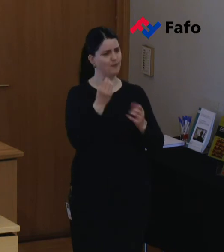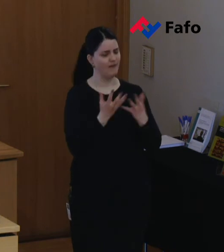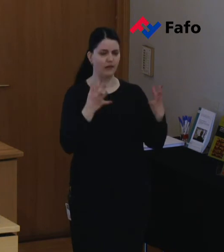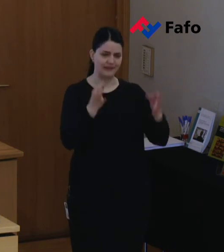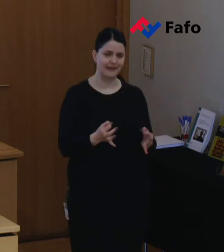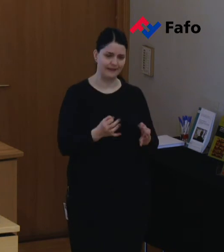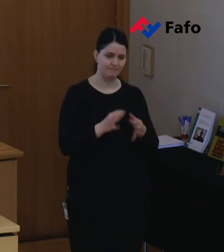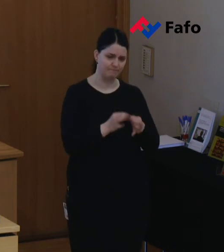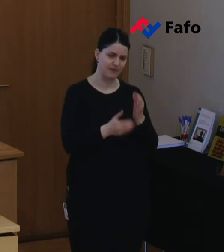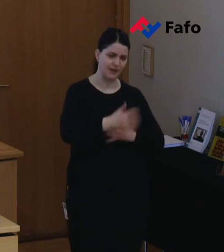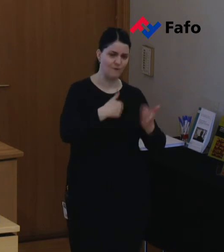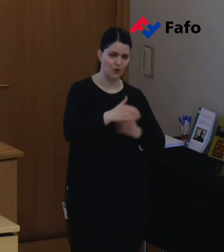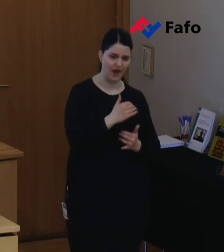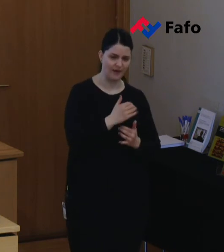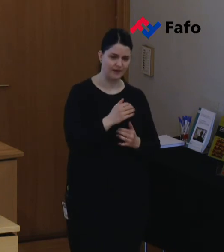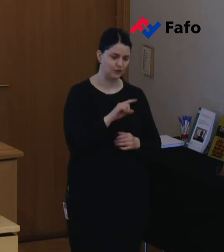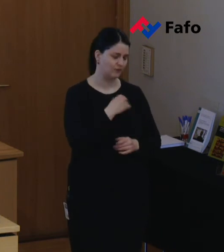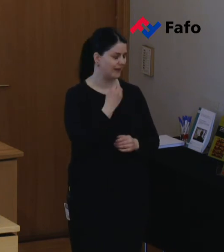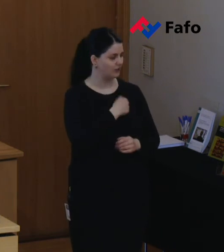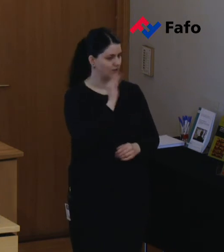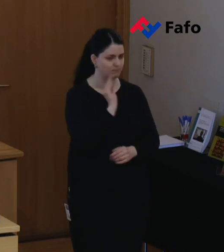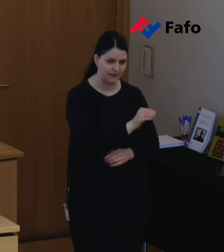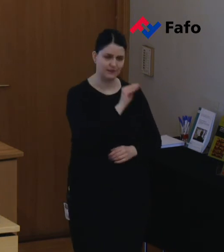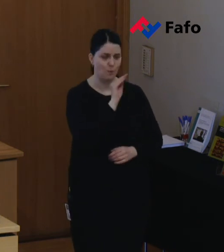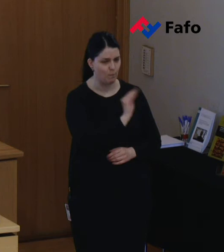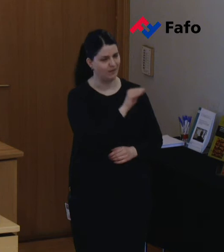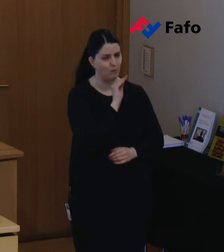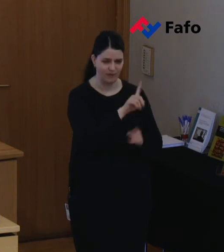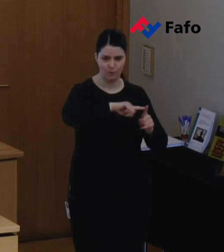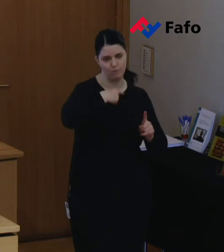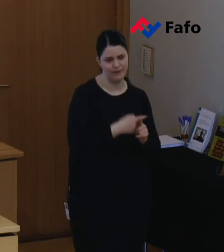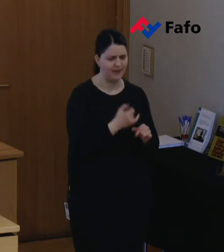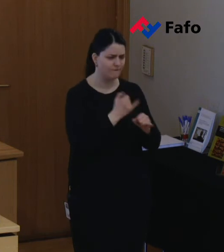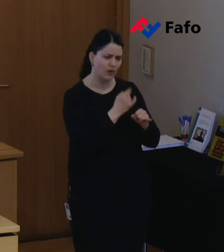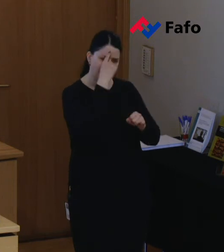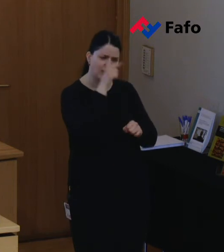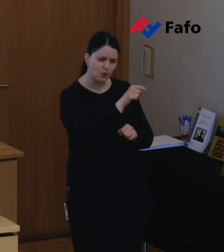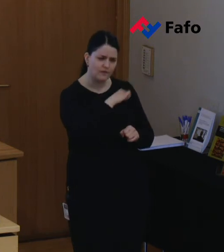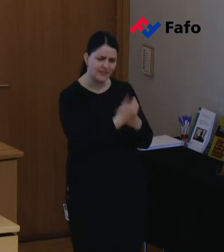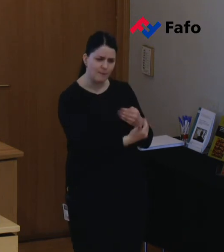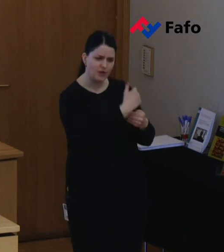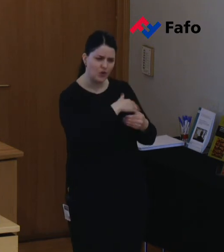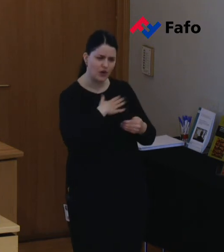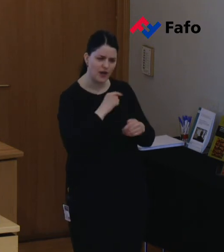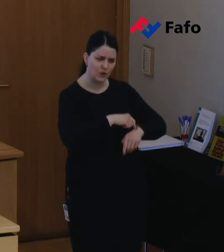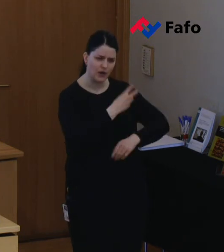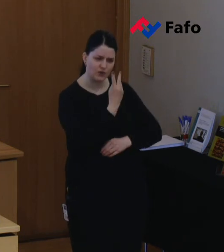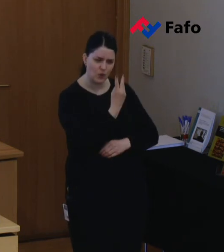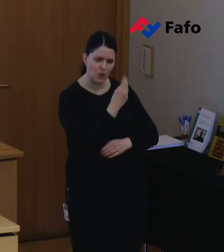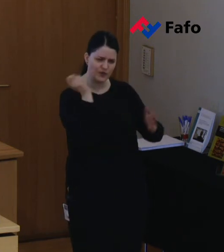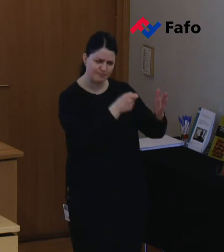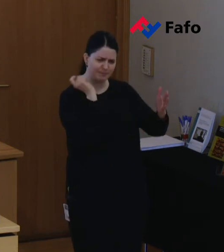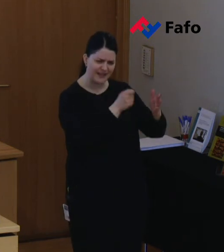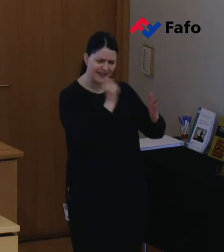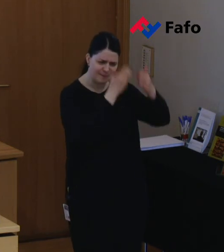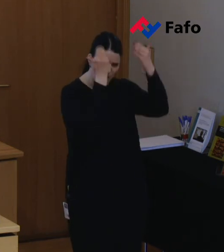vanligt. Ja. Og da er det å minne på, og minne på, og minne på. Ja. Hvordan tenker du når du har besøk klokka 2 og har dere spigere på i